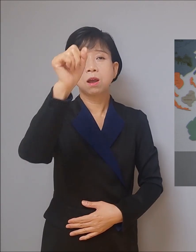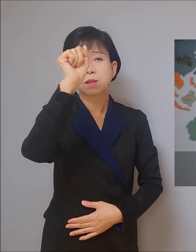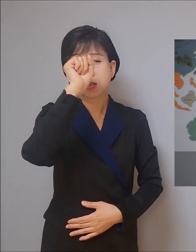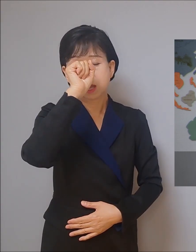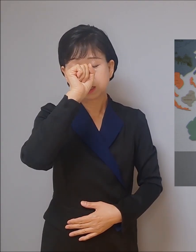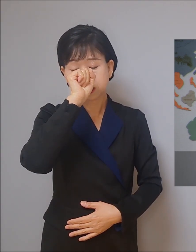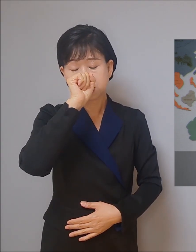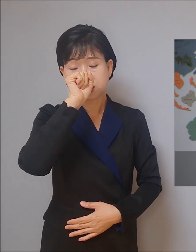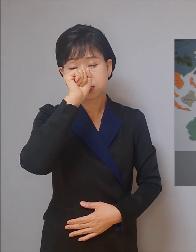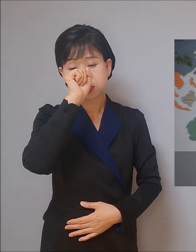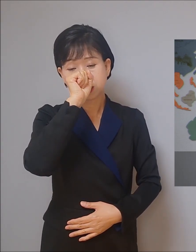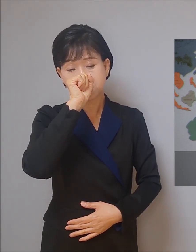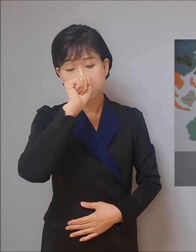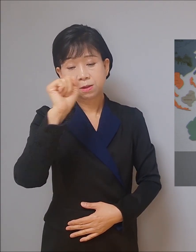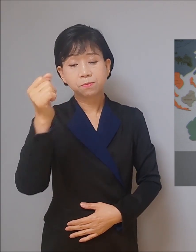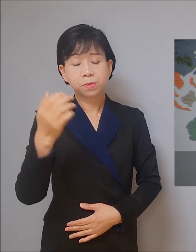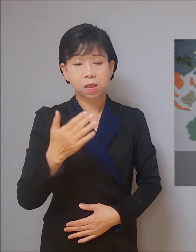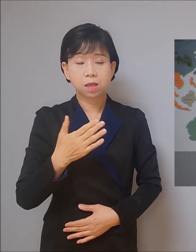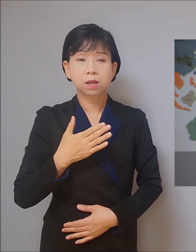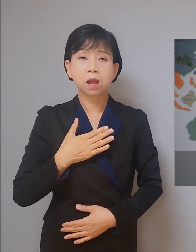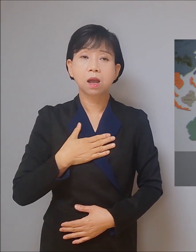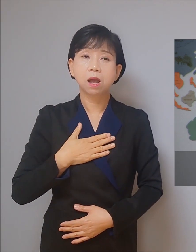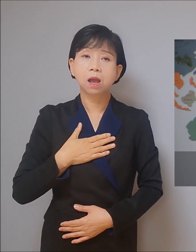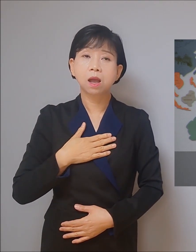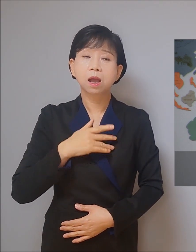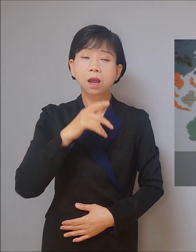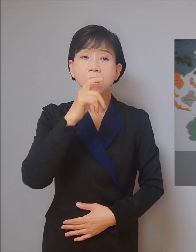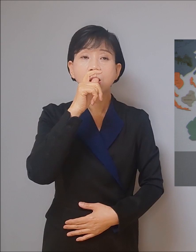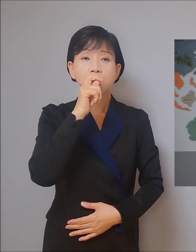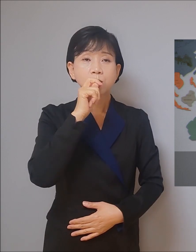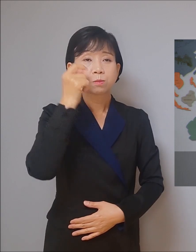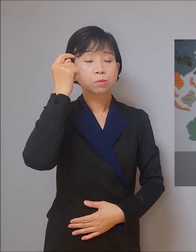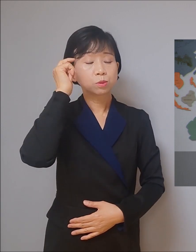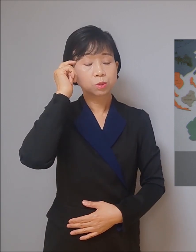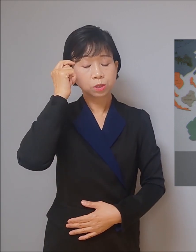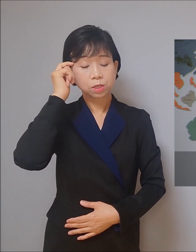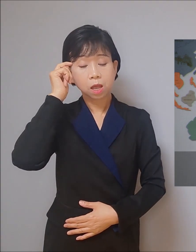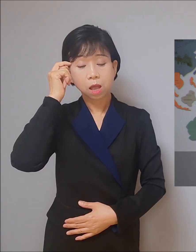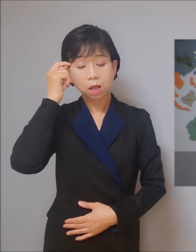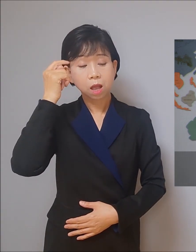주의 선하시 내가